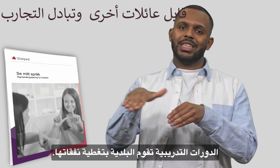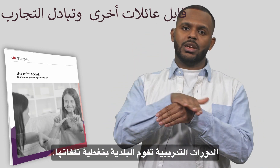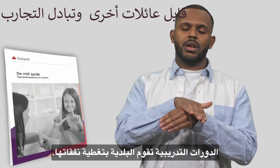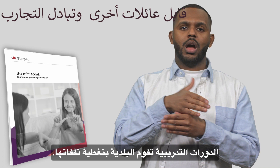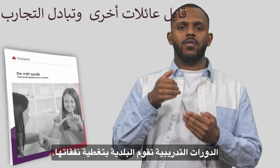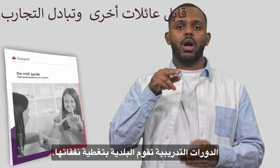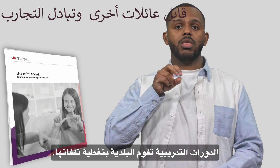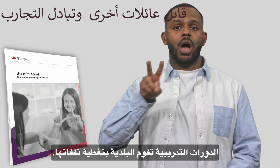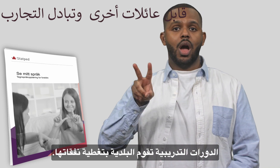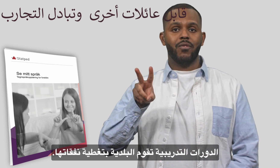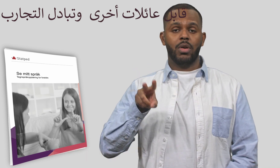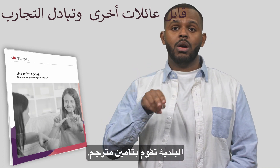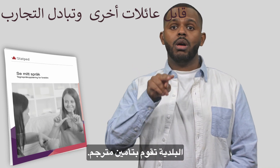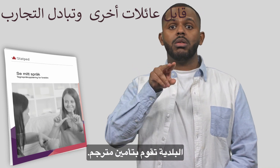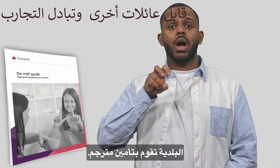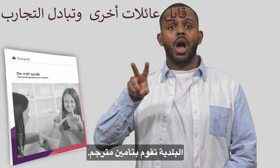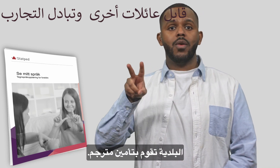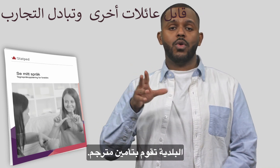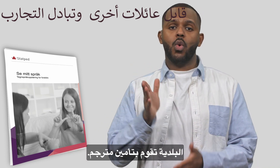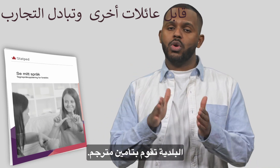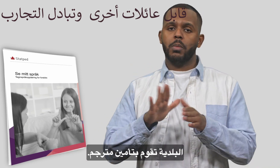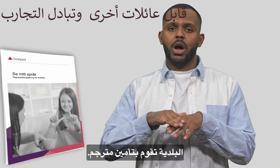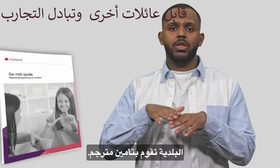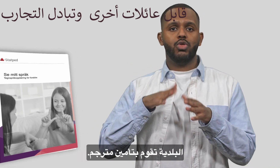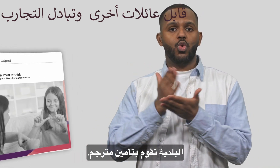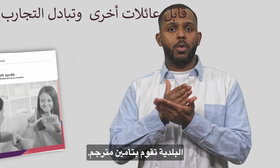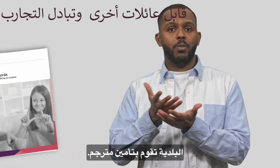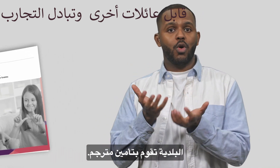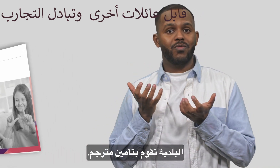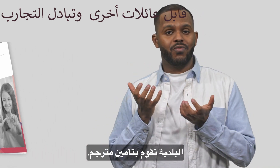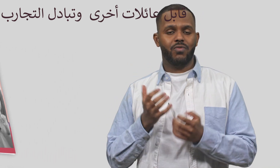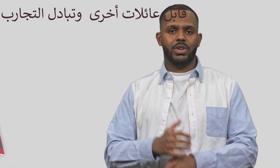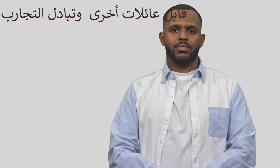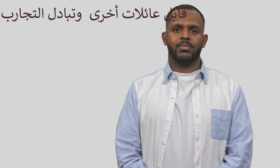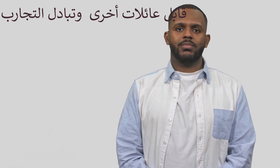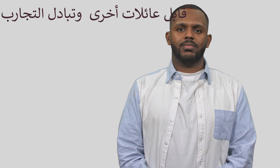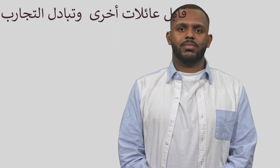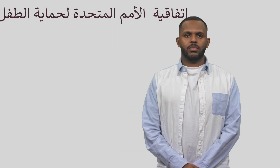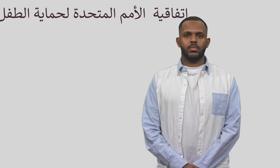الدورات التدريبية تقوم البلدية بتغطية نفقاتها. البلدية تقوم بتأمين مترجم.